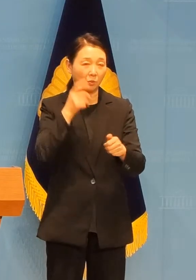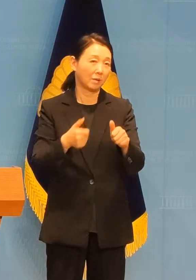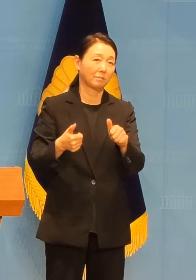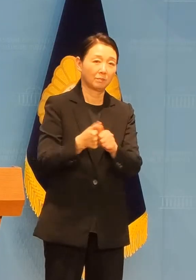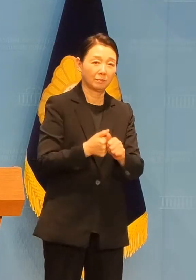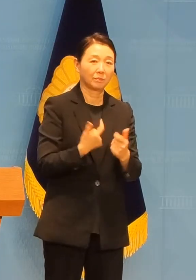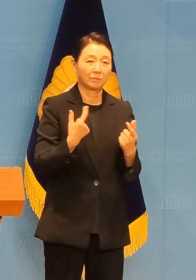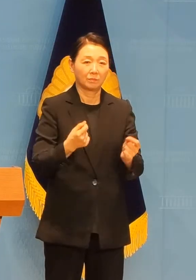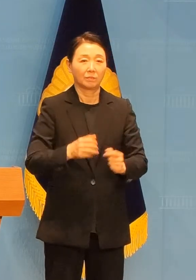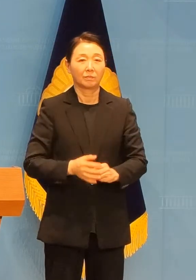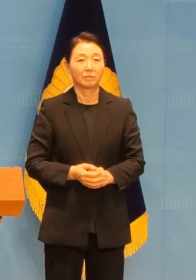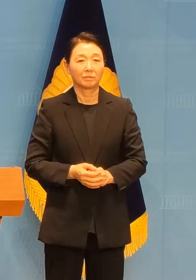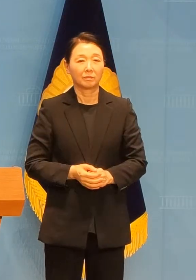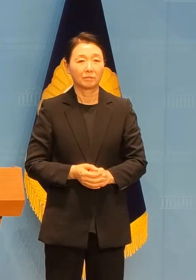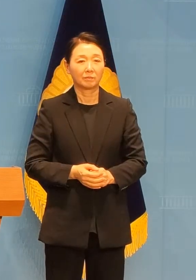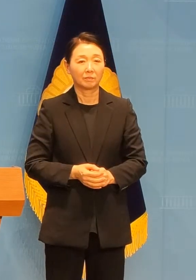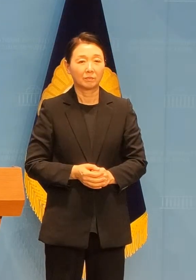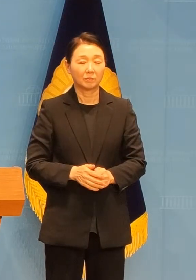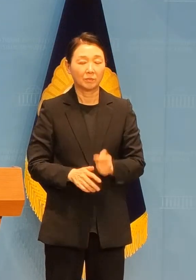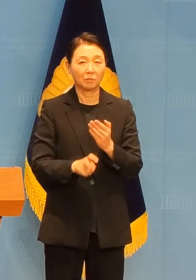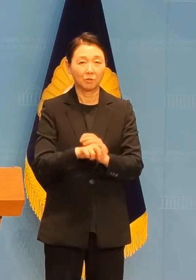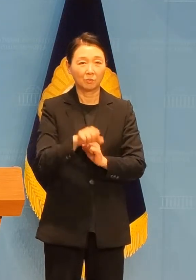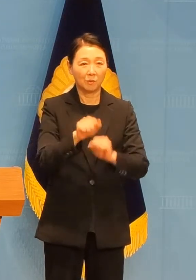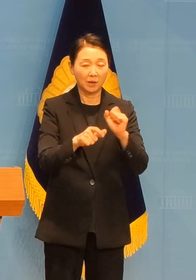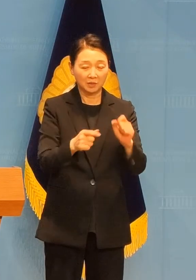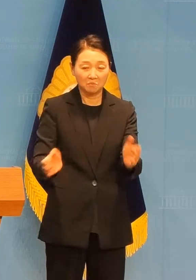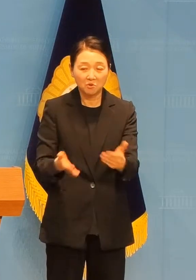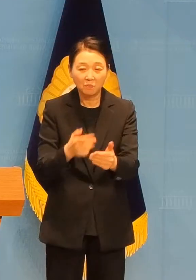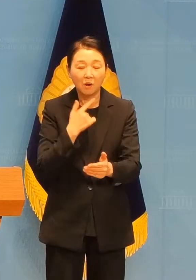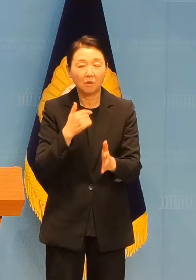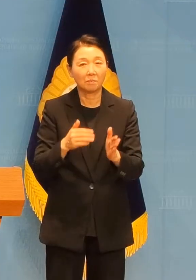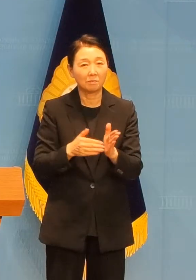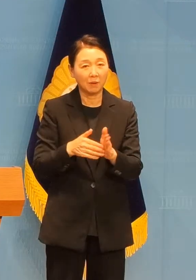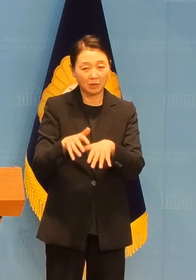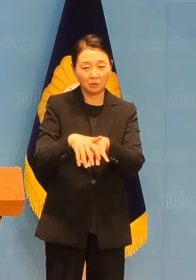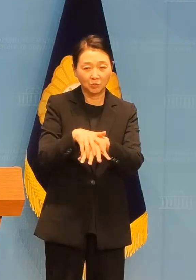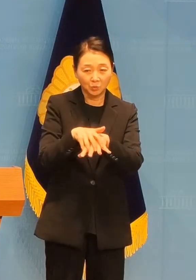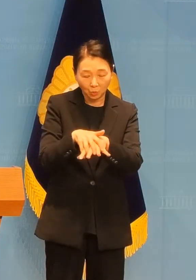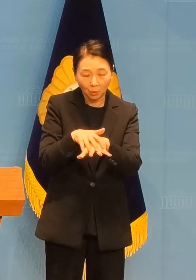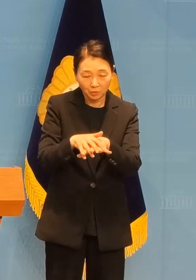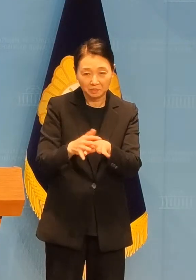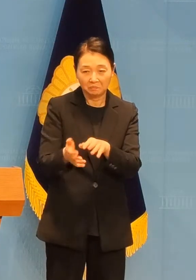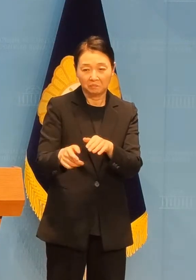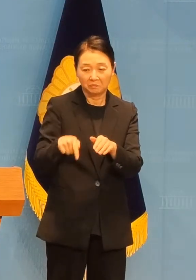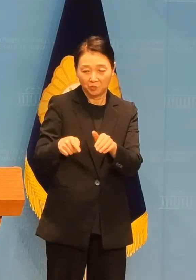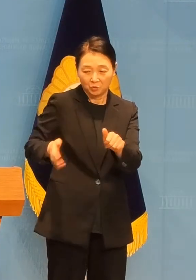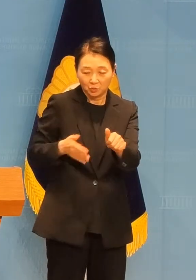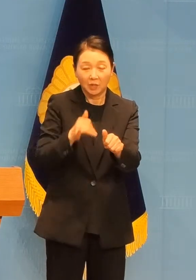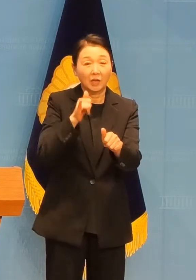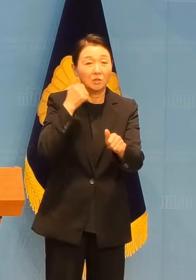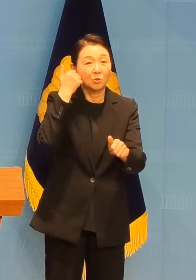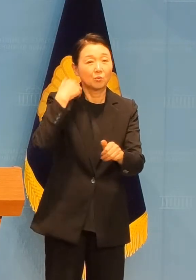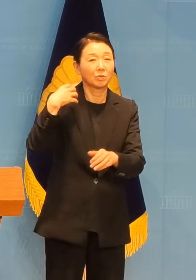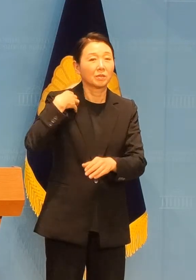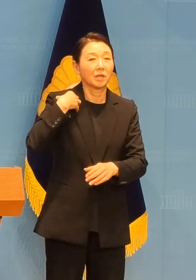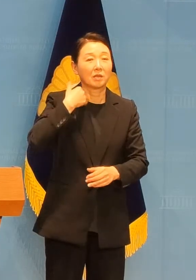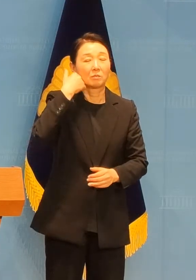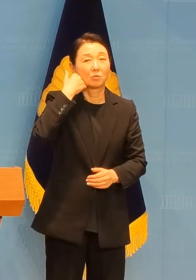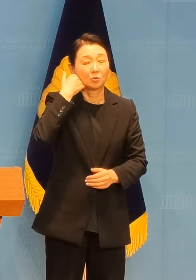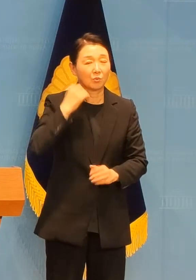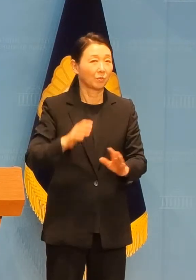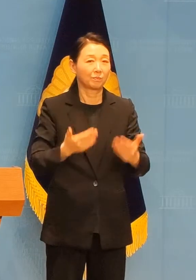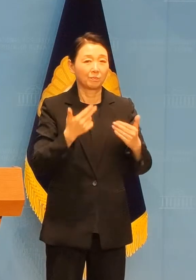도전입니다. 불법 행위를 선동하거나 조직한 배후 세력이 있다면 그 책임은 결코